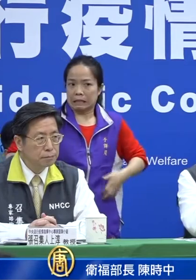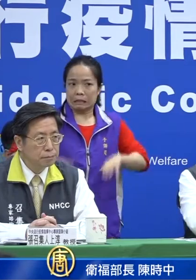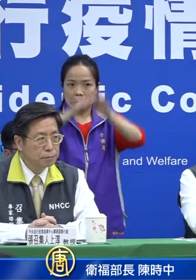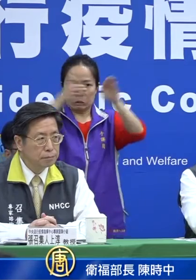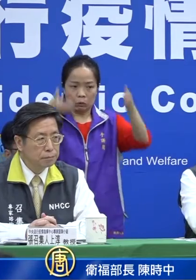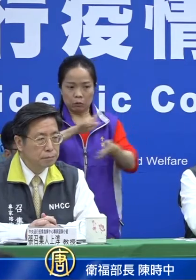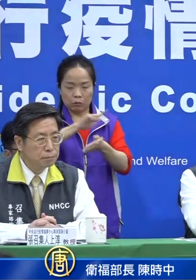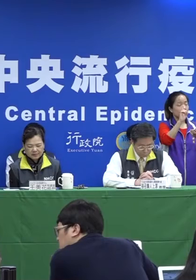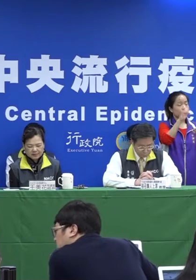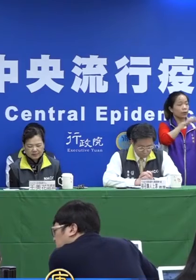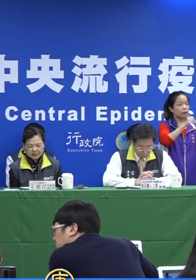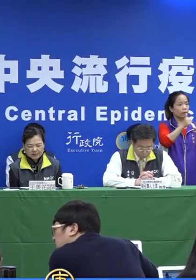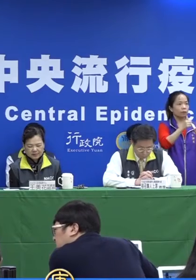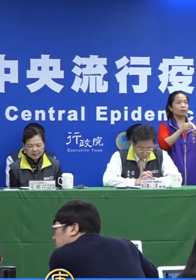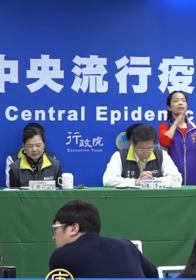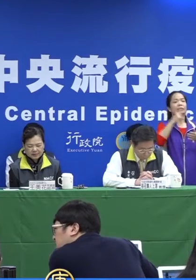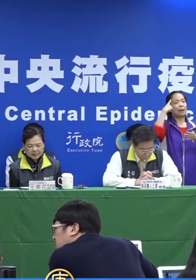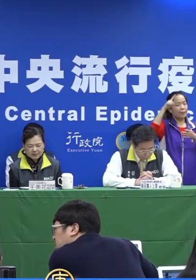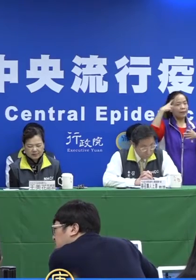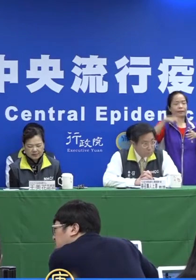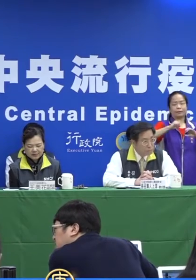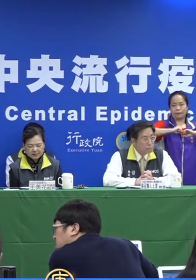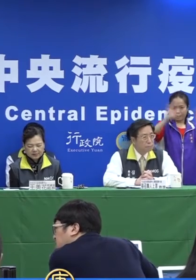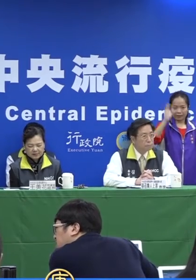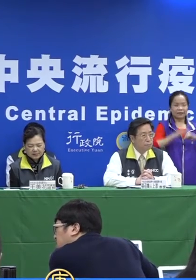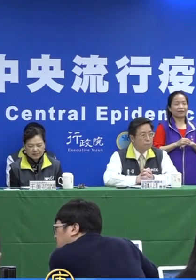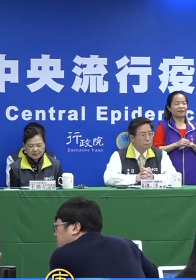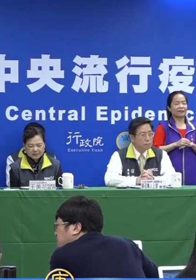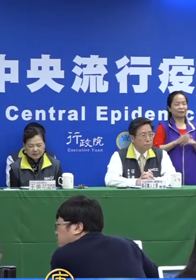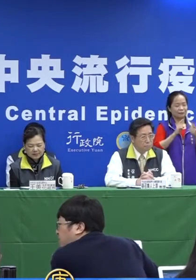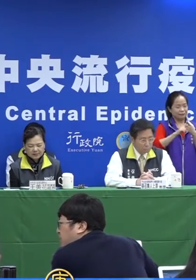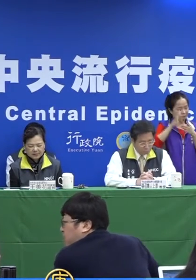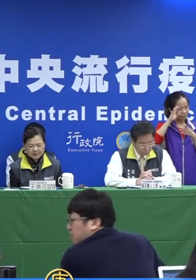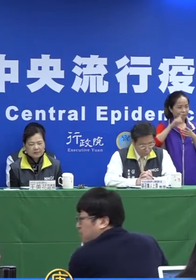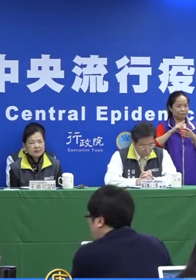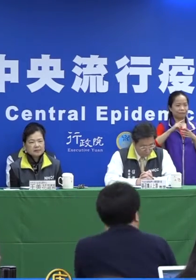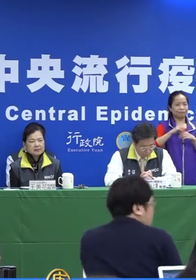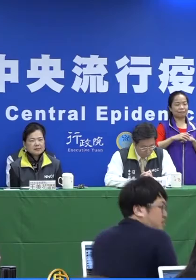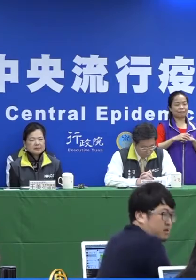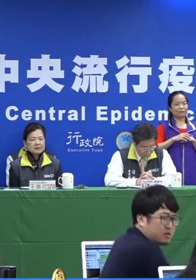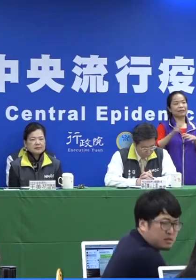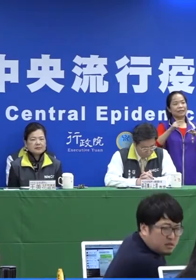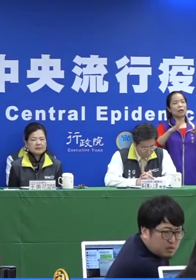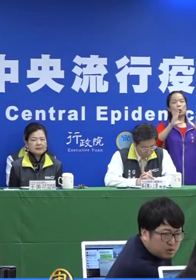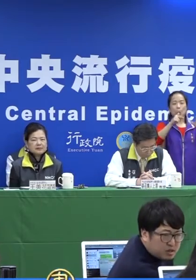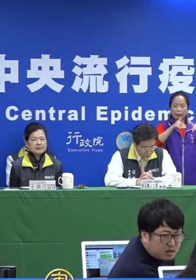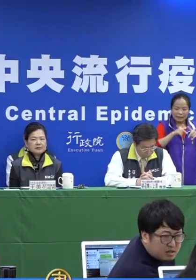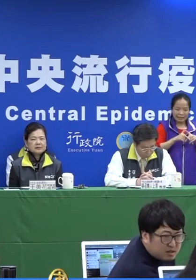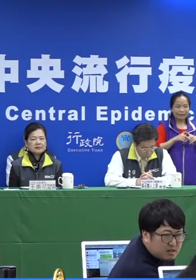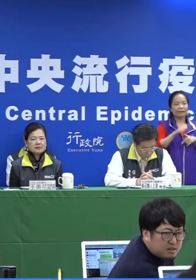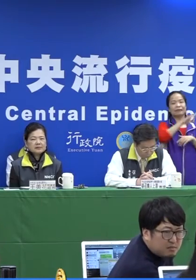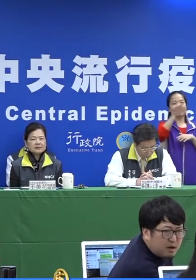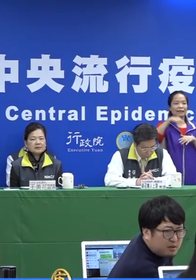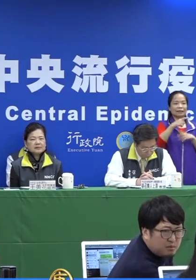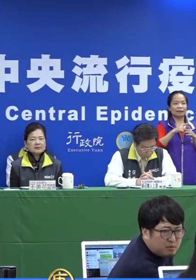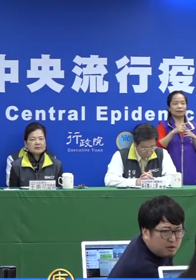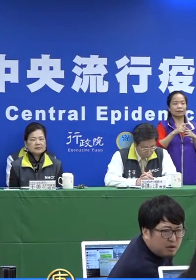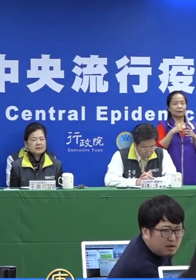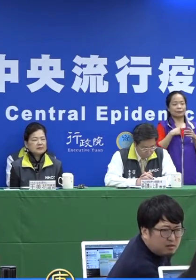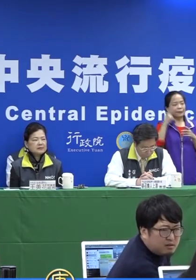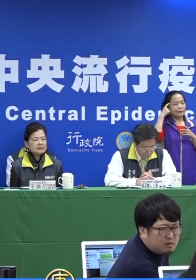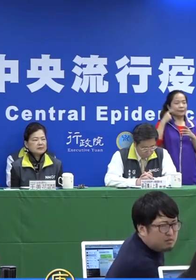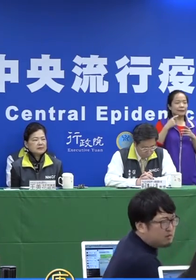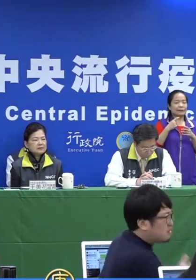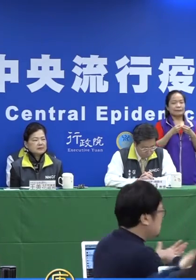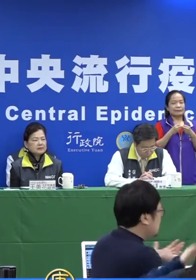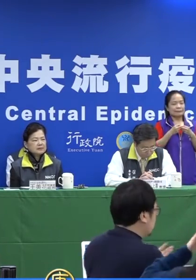先准备起来。 武汉第二批返台国人终于要起航。台湾的疫情指挥中心周二下午指出，华航已经载着医疗物资和